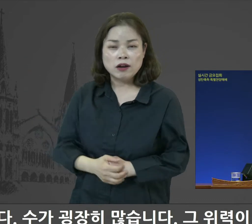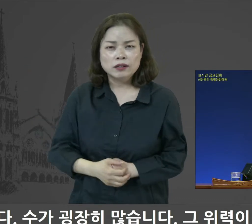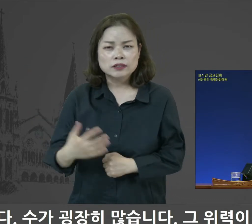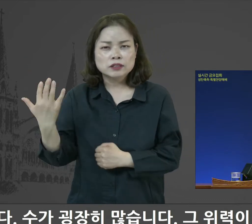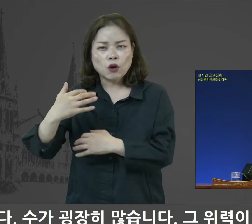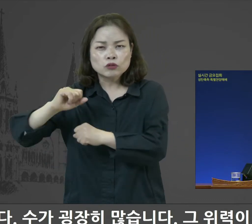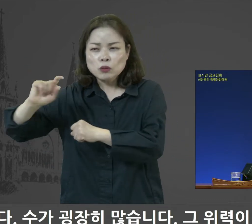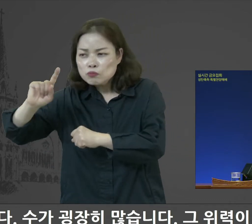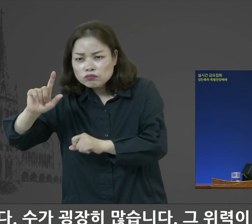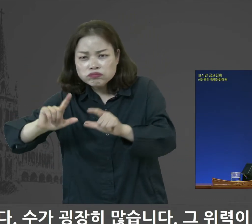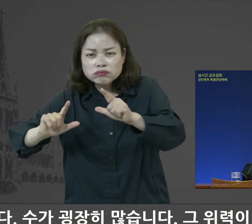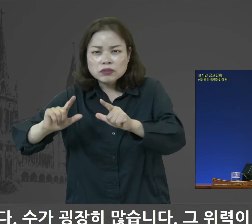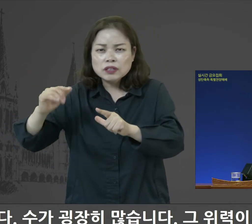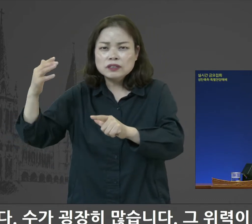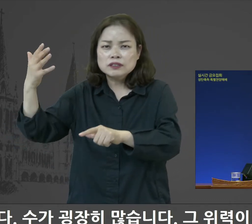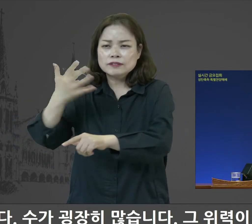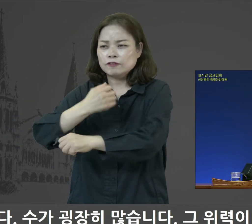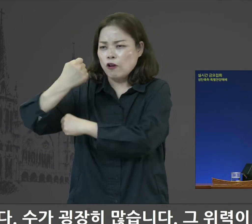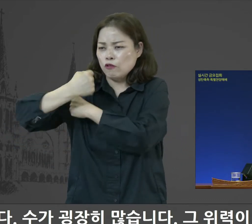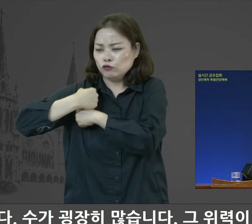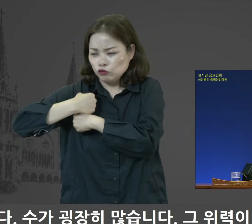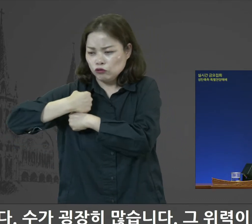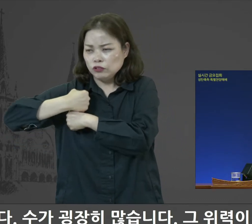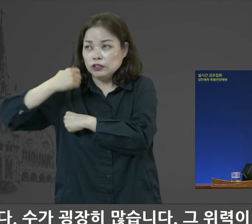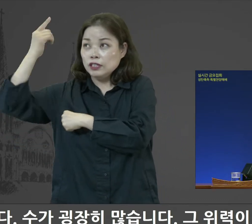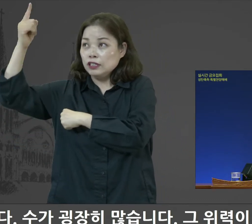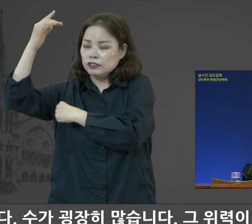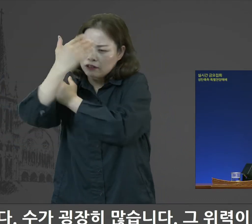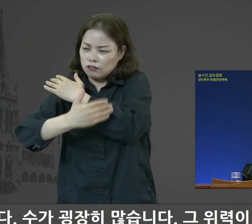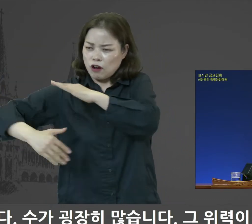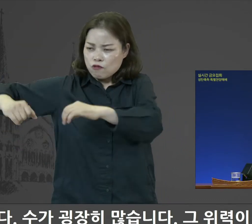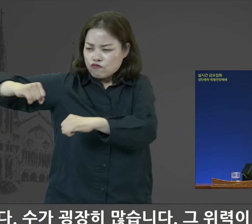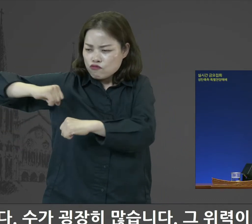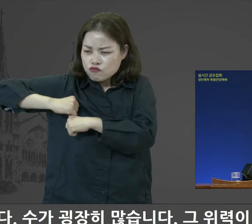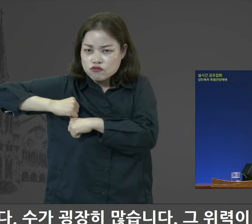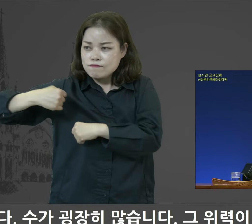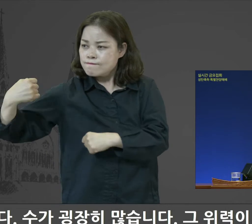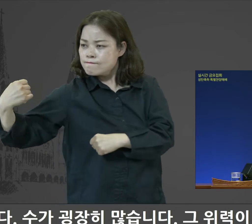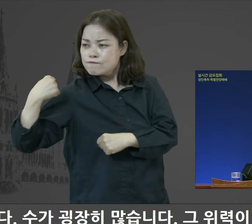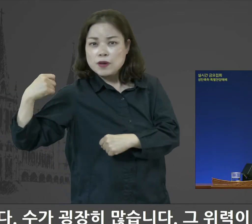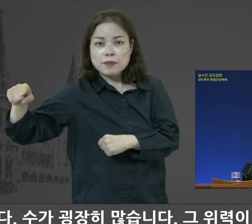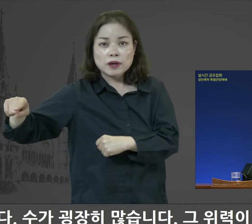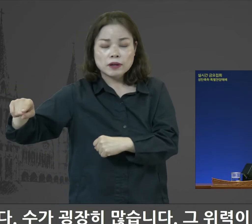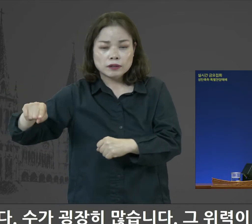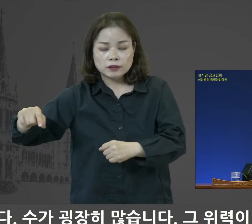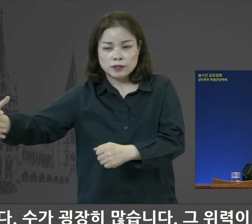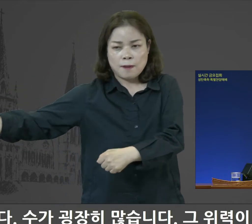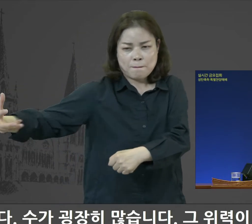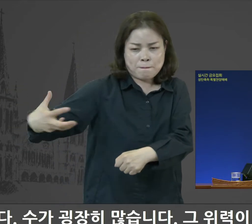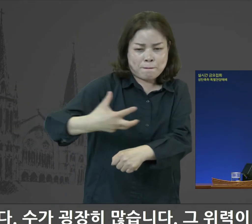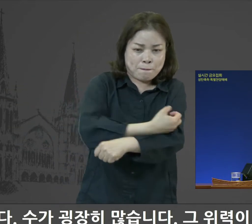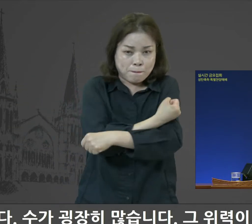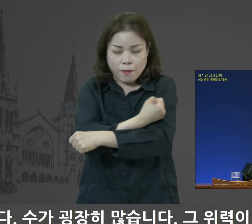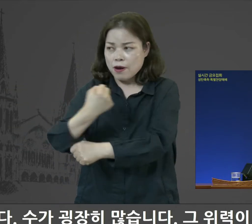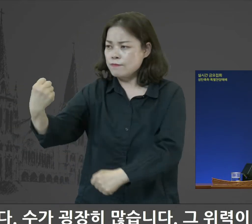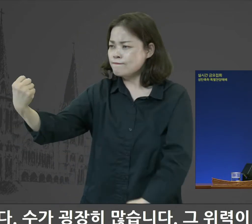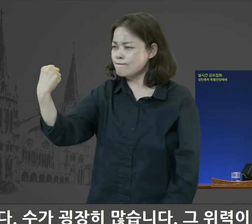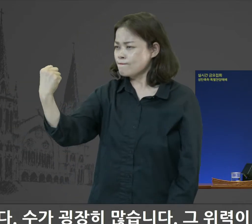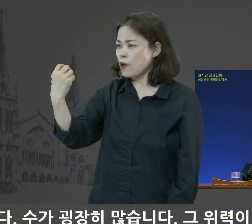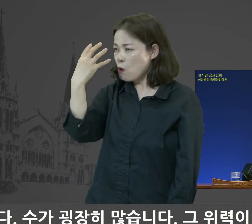모습이 어떻든지 간에 천군만 만나면 모든 힘들과 권력들이 그 앞에 압도당할 수밖에 없는